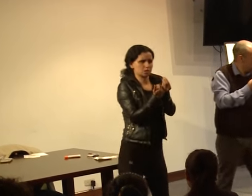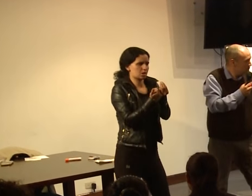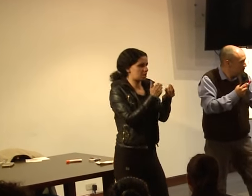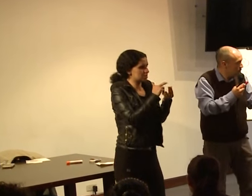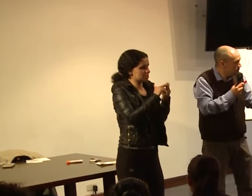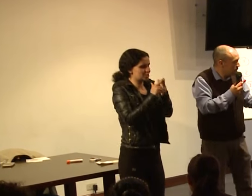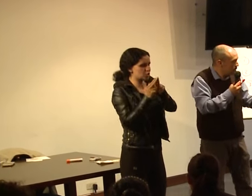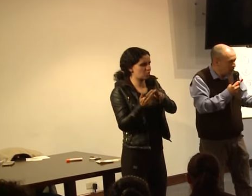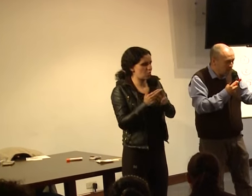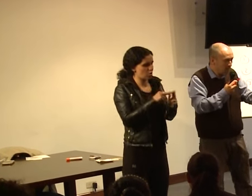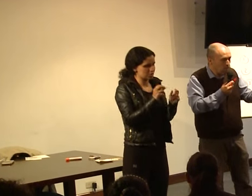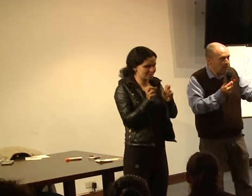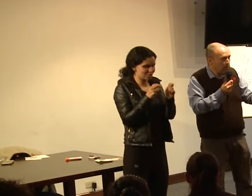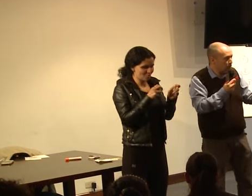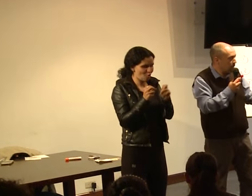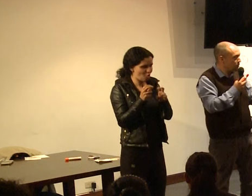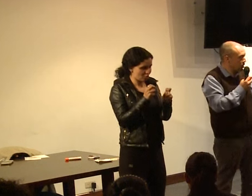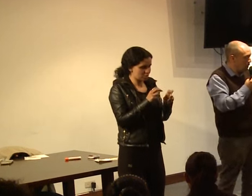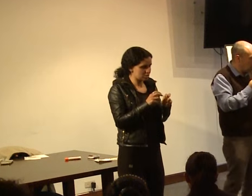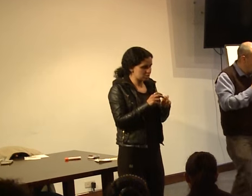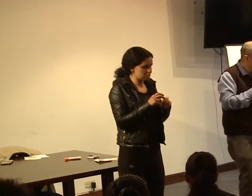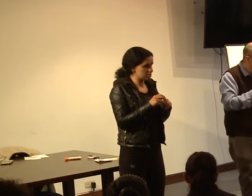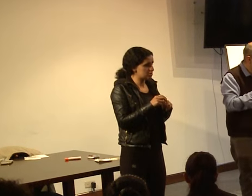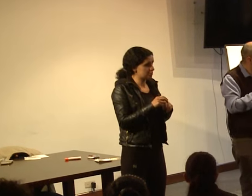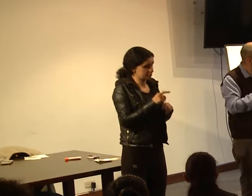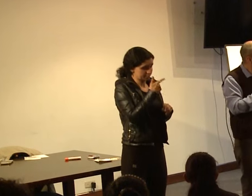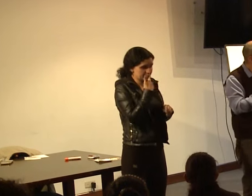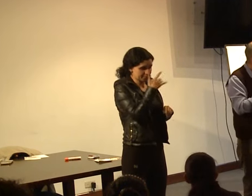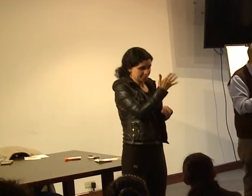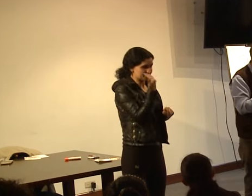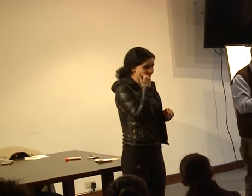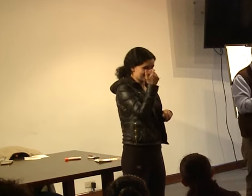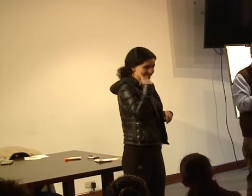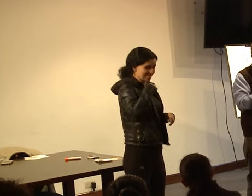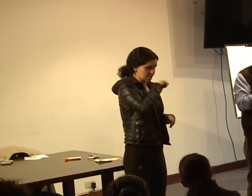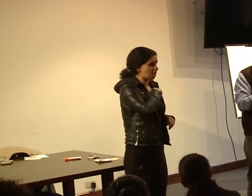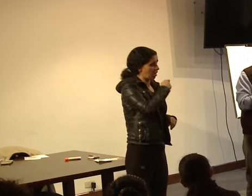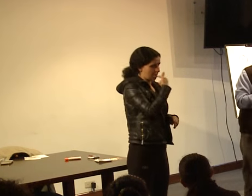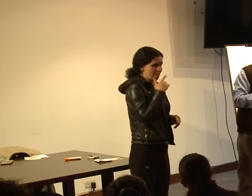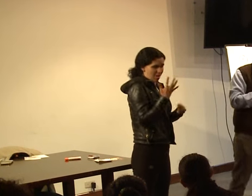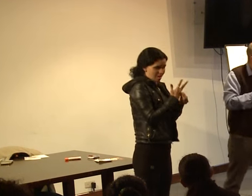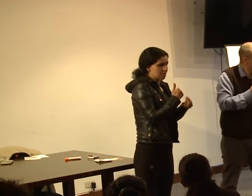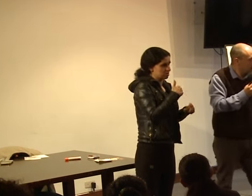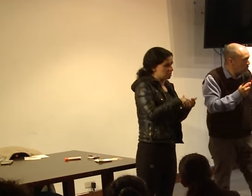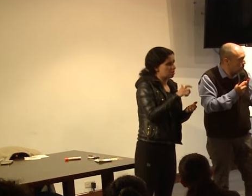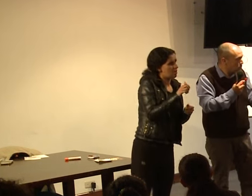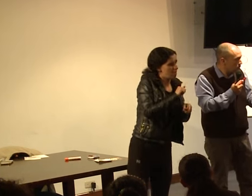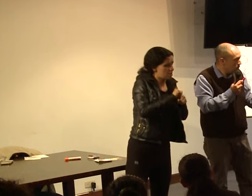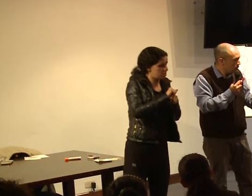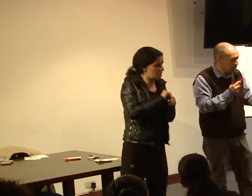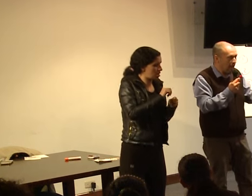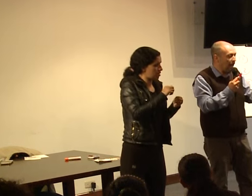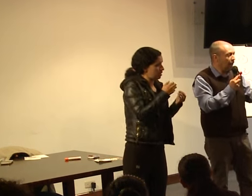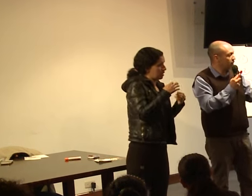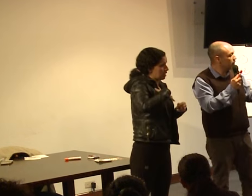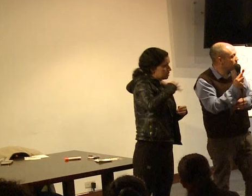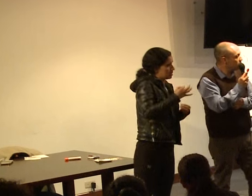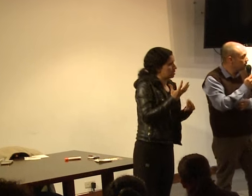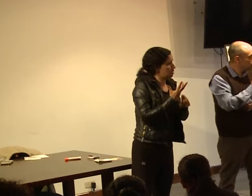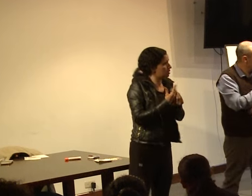son un sinónimo. ¿Sí? A una señora como Adela Cortina, que es una española, ella habla de eso y dice, esos son prácticamente sinónimos.